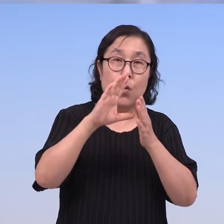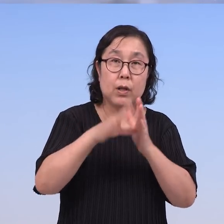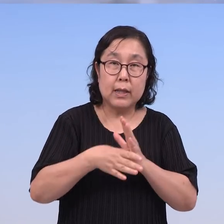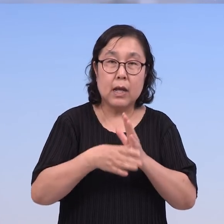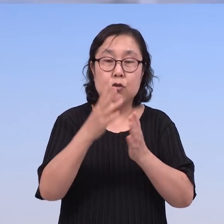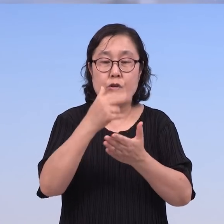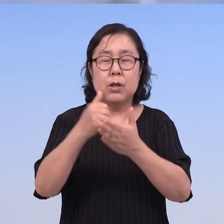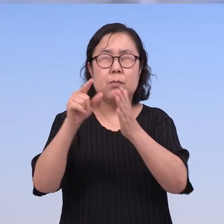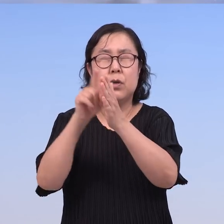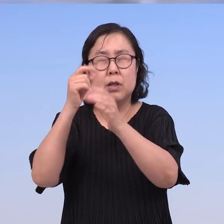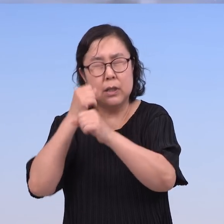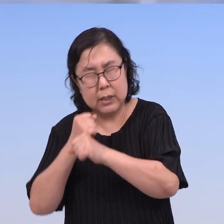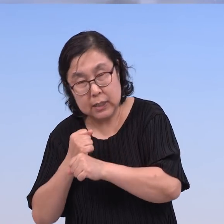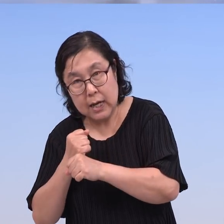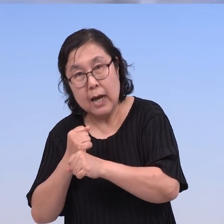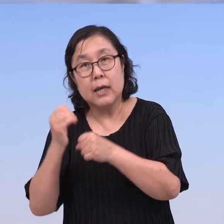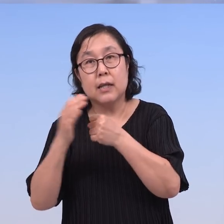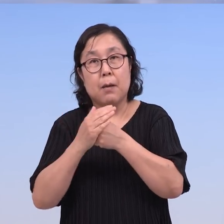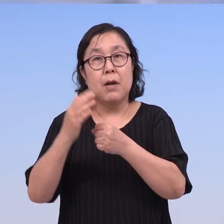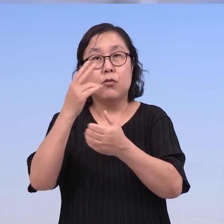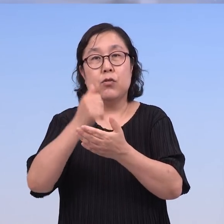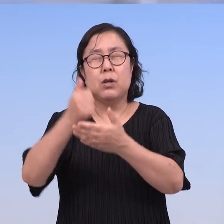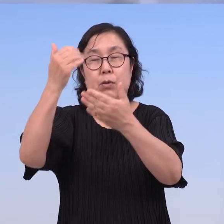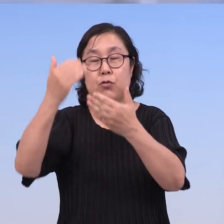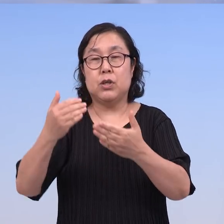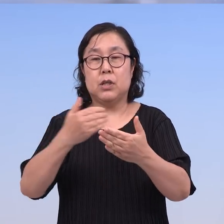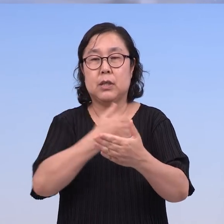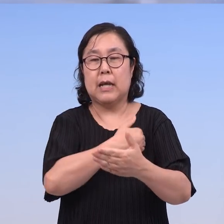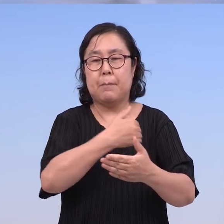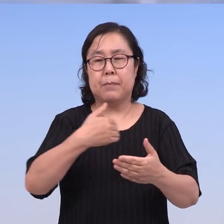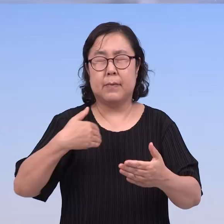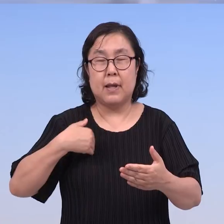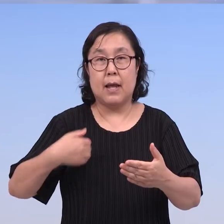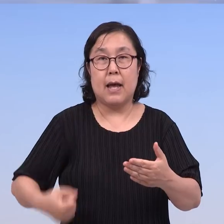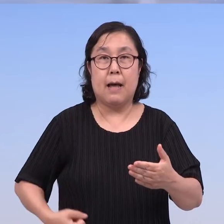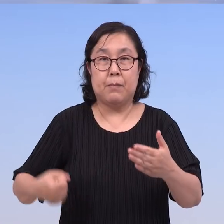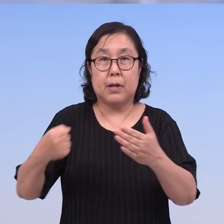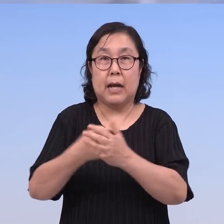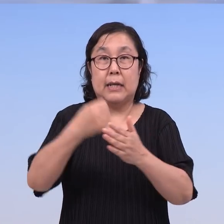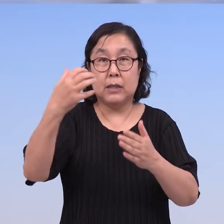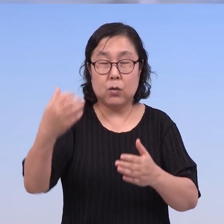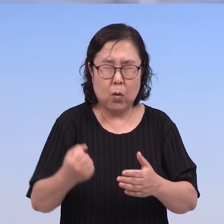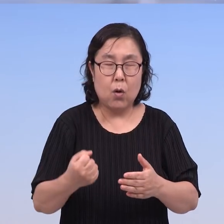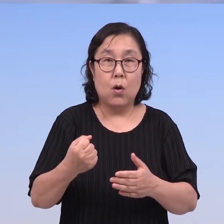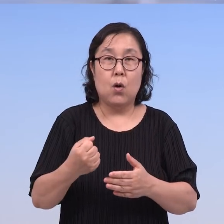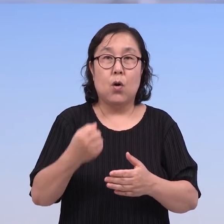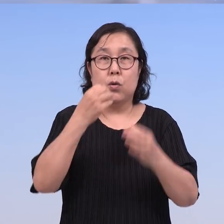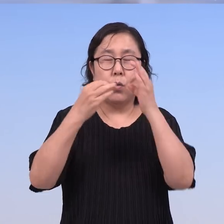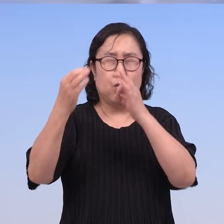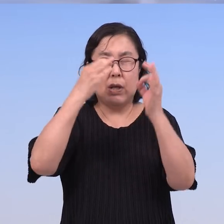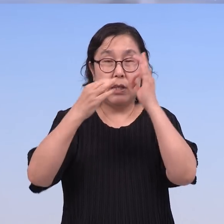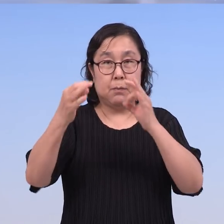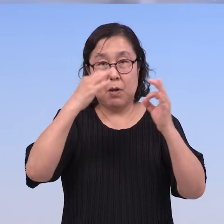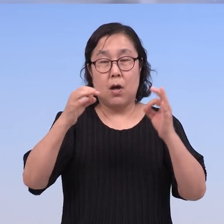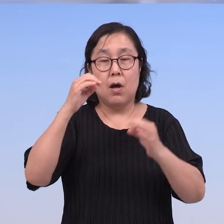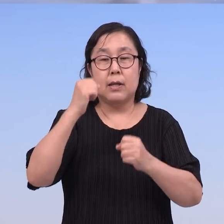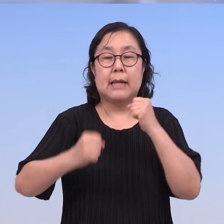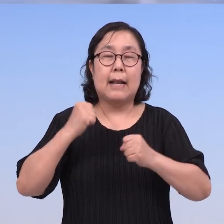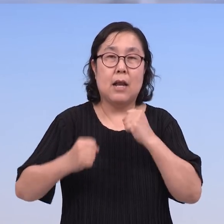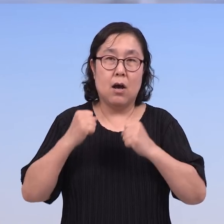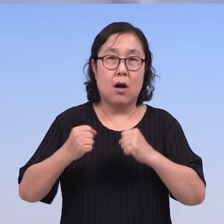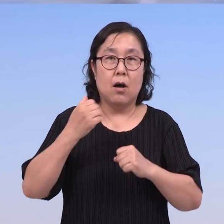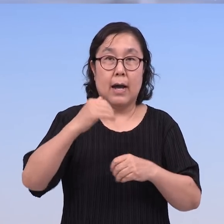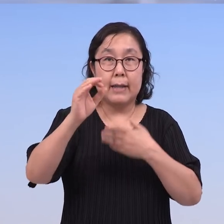주님을 의지함으로, 주님이 주시는 담대함으로 큰 소리 외치며 그렇게 달려갔다면 우리도